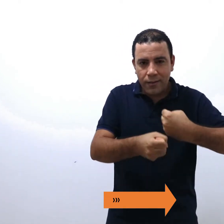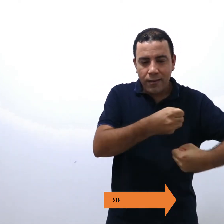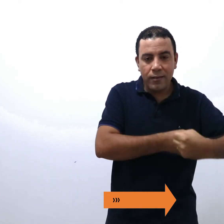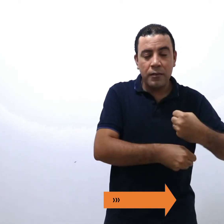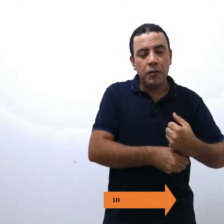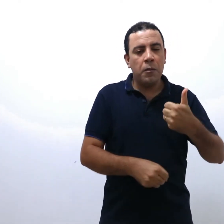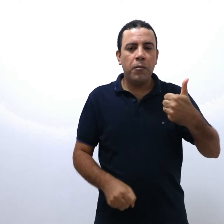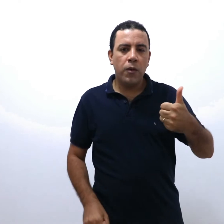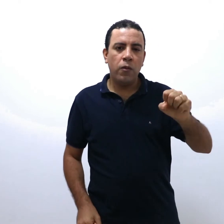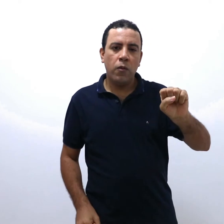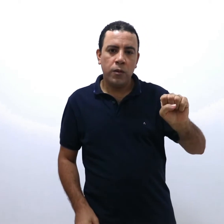retrocedendo mais alguns anos,